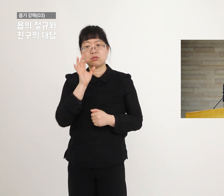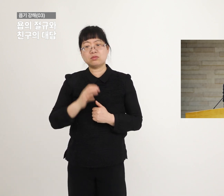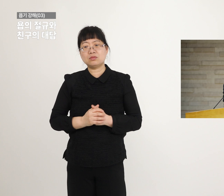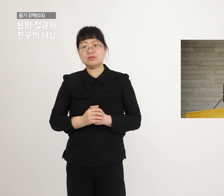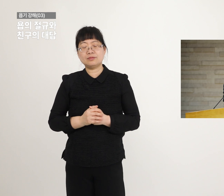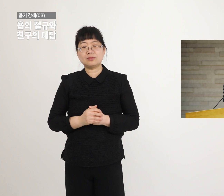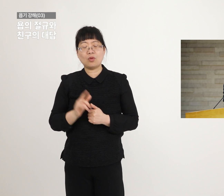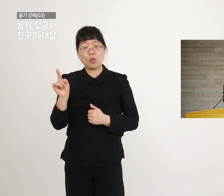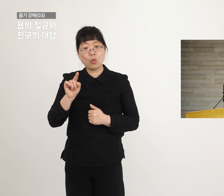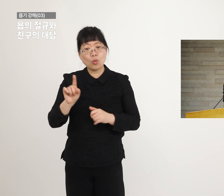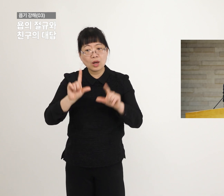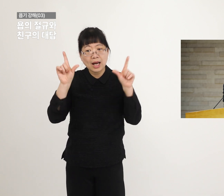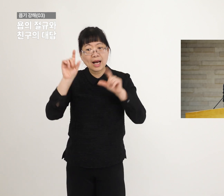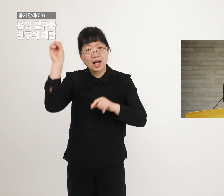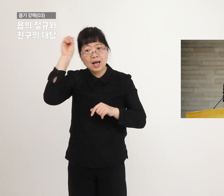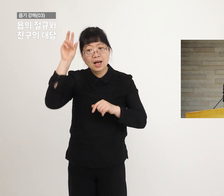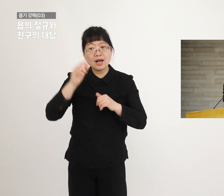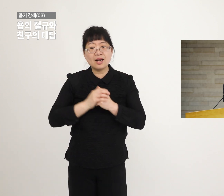어느 날 갑자기